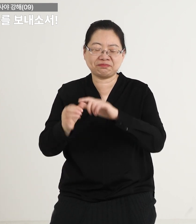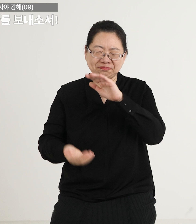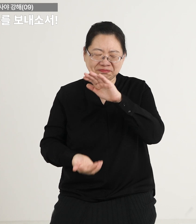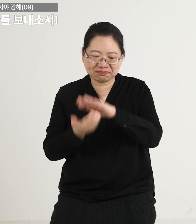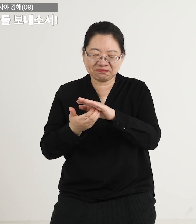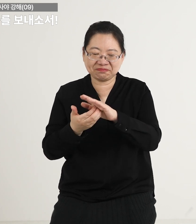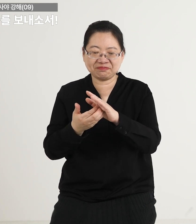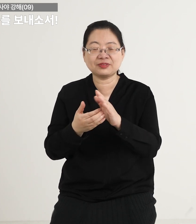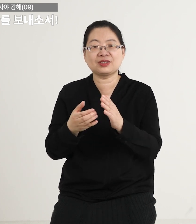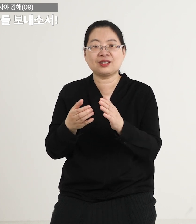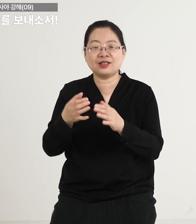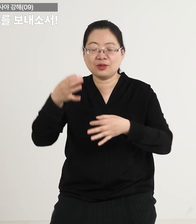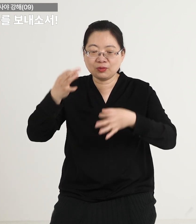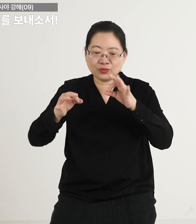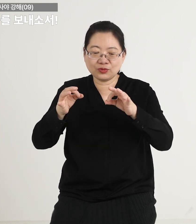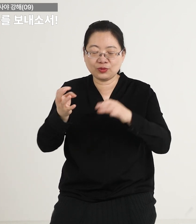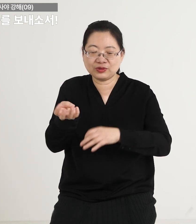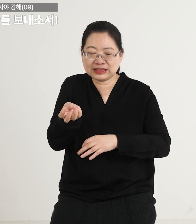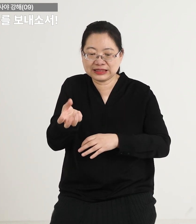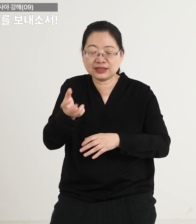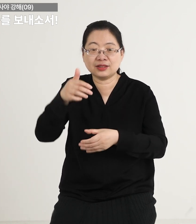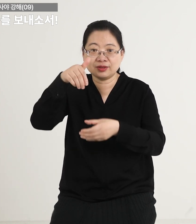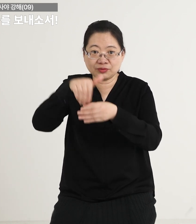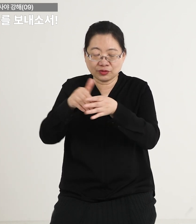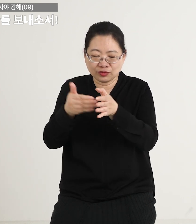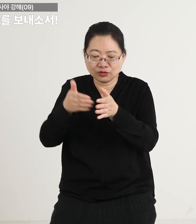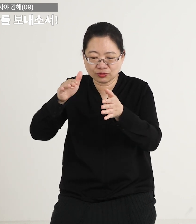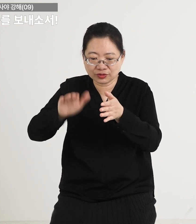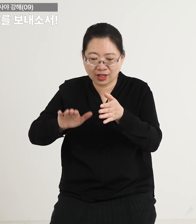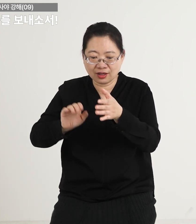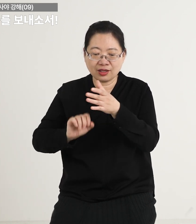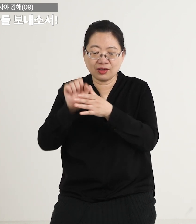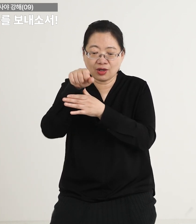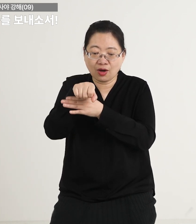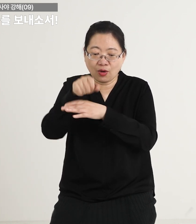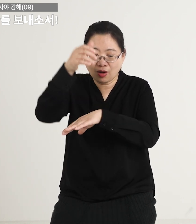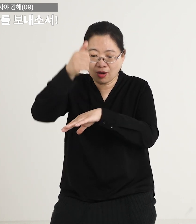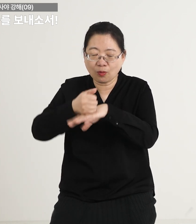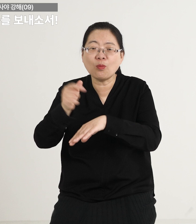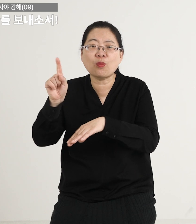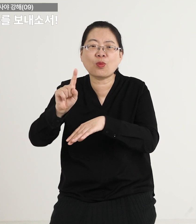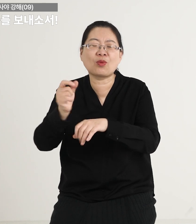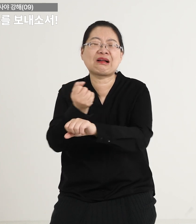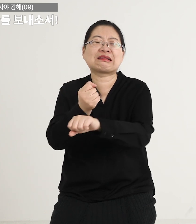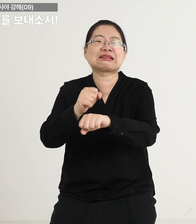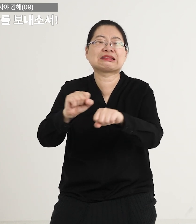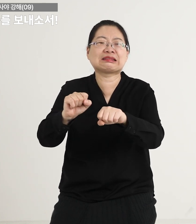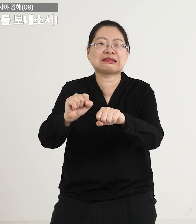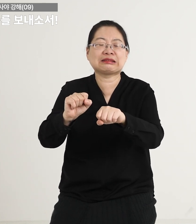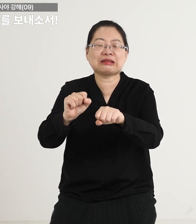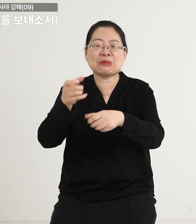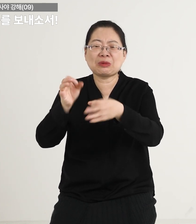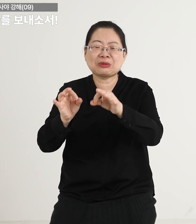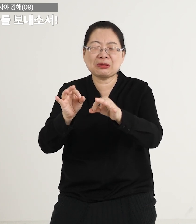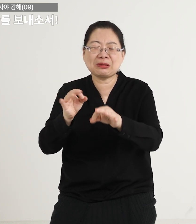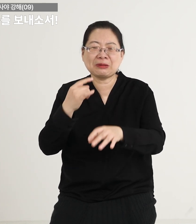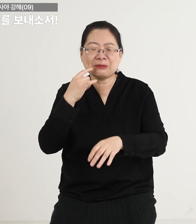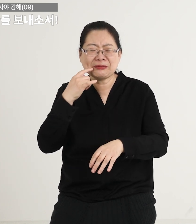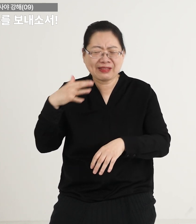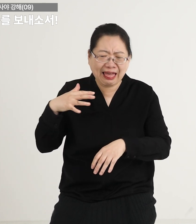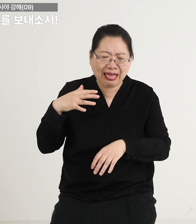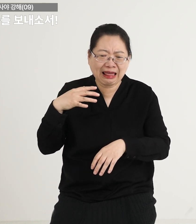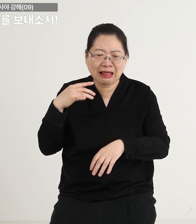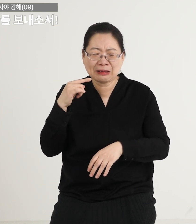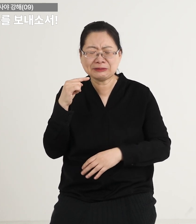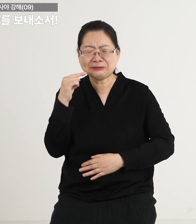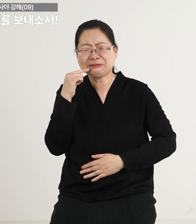극상품의 포도나무를 심었는데 무슨 포도가 맺었나요? 들포도. 시고 쓰고